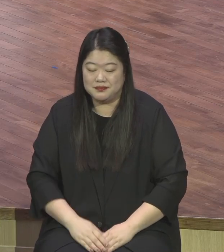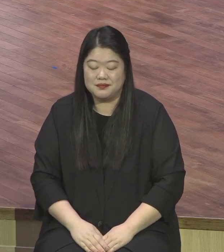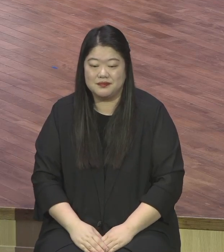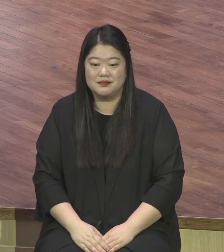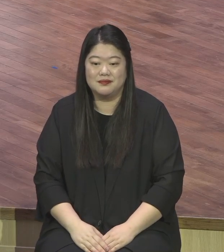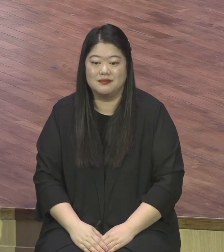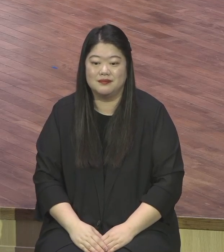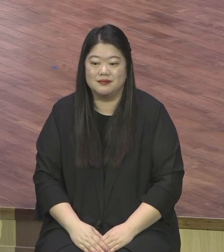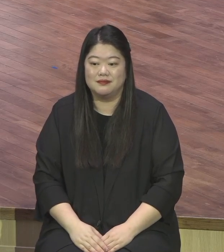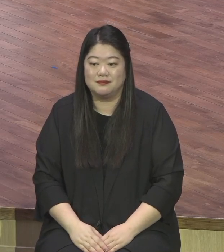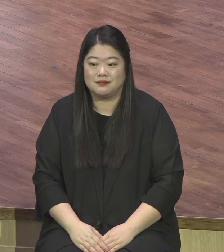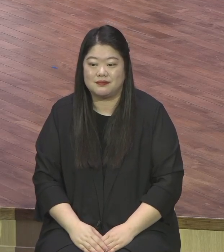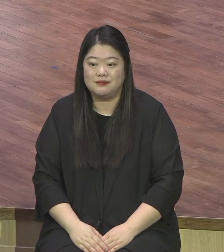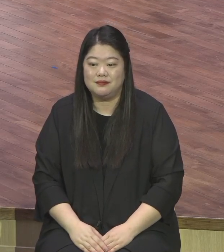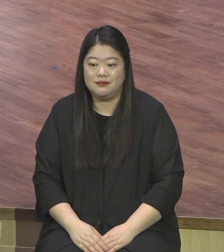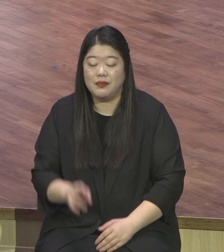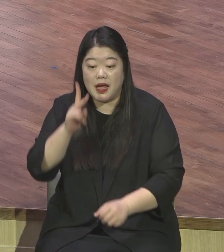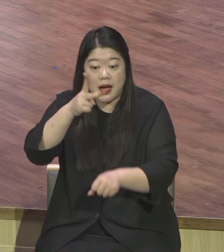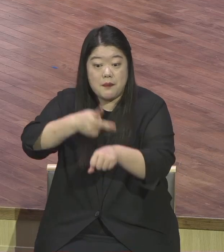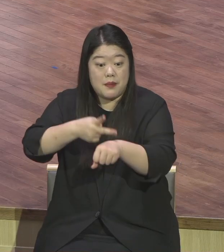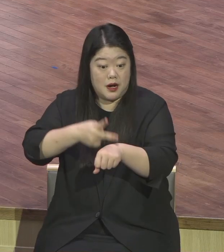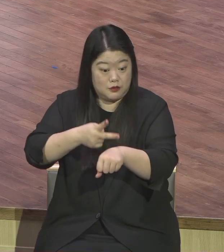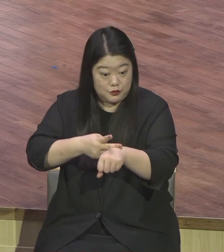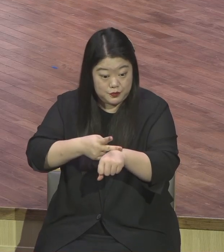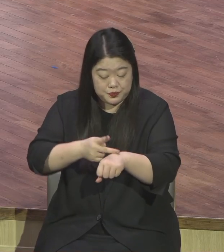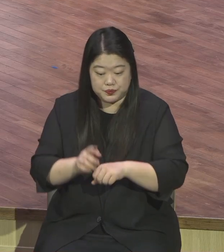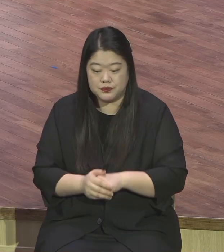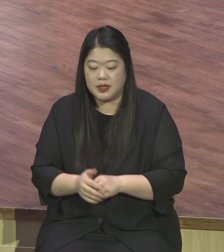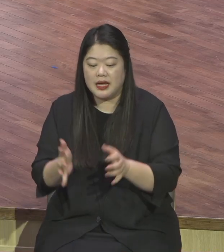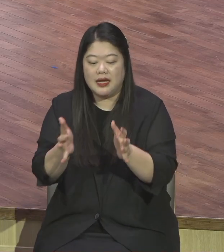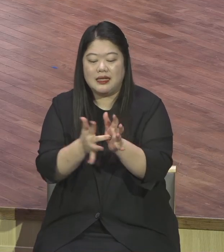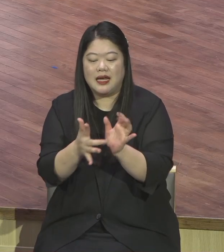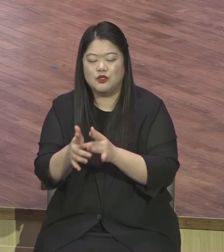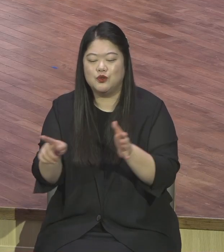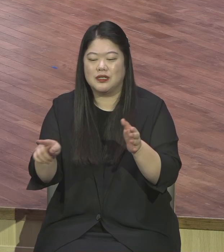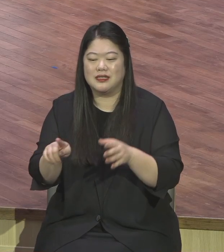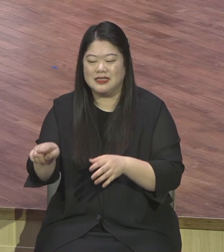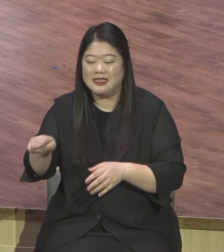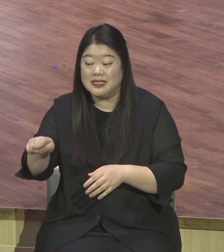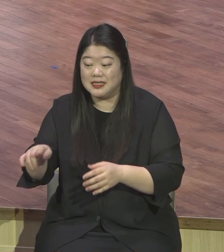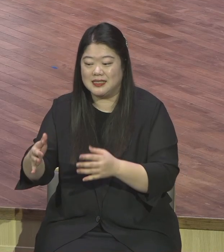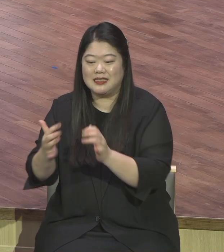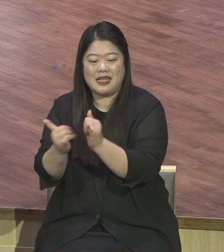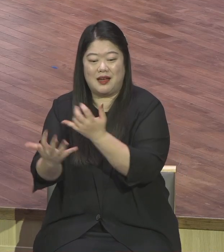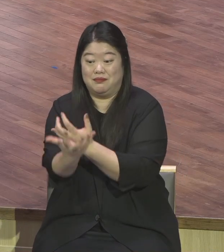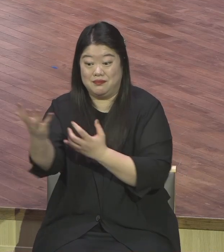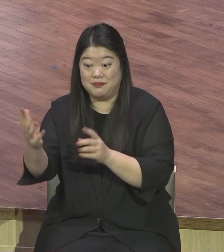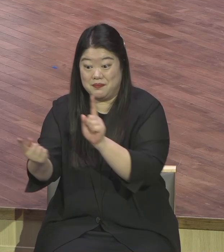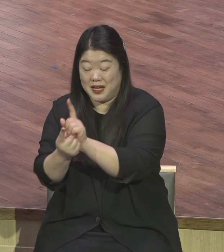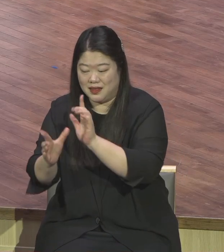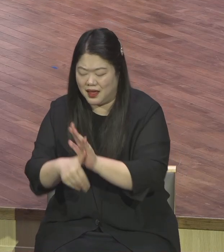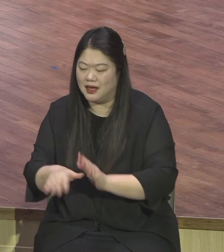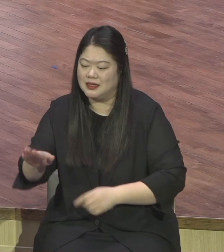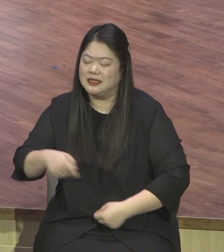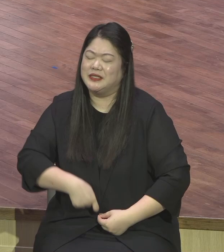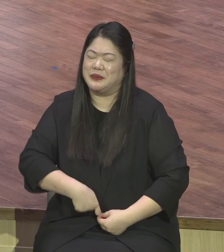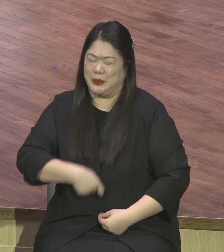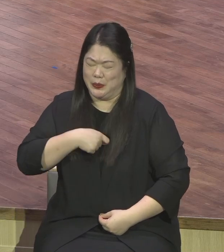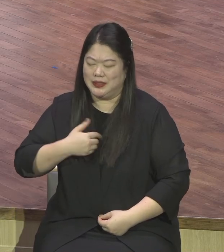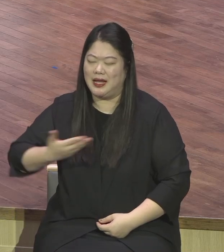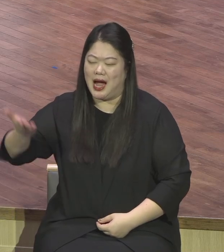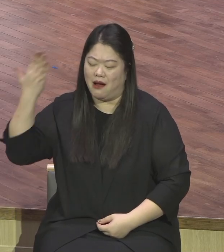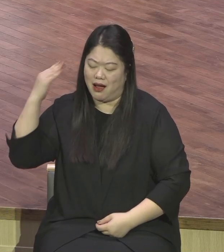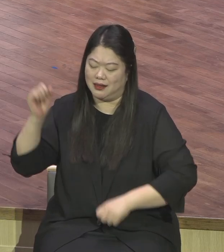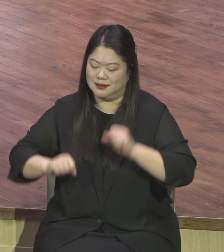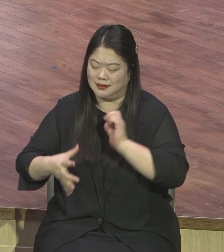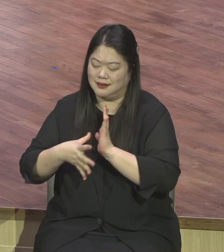하면서 예수 믿기 이전의 삶에 대한 간증을 합니다. 그는 보통 유대인이 아니고